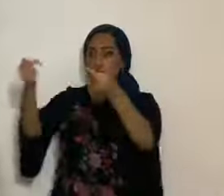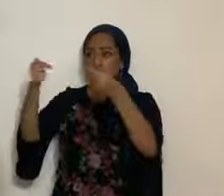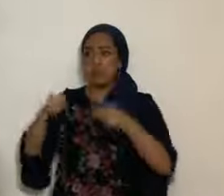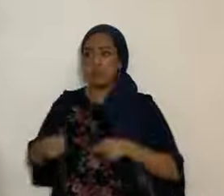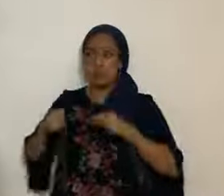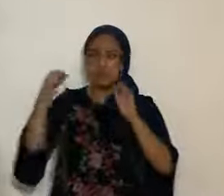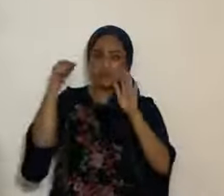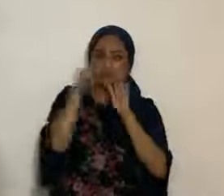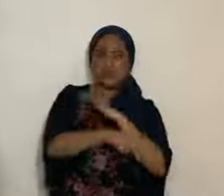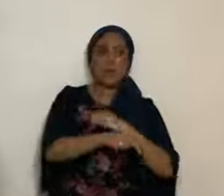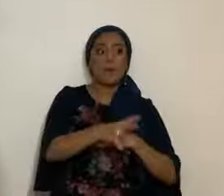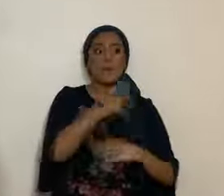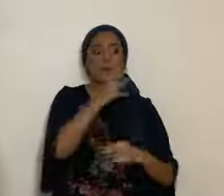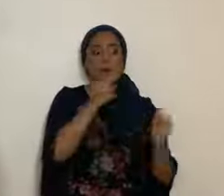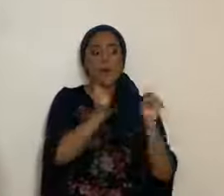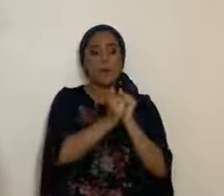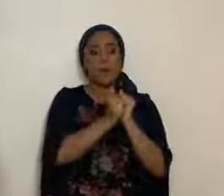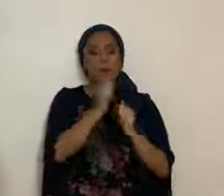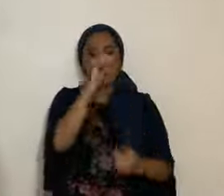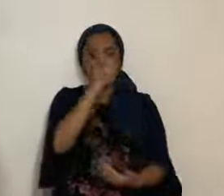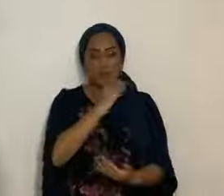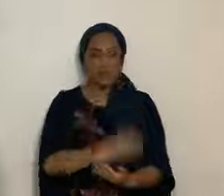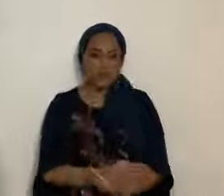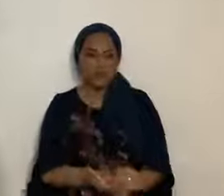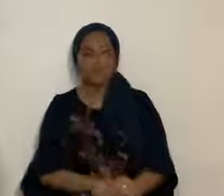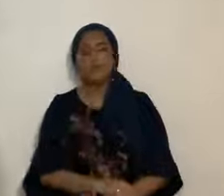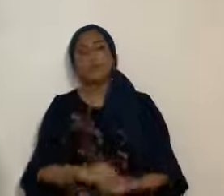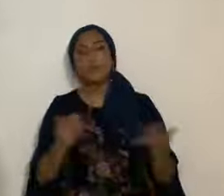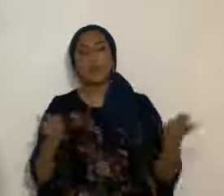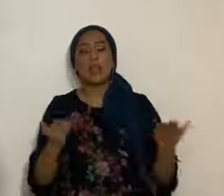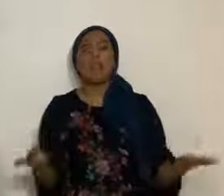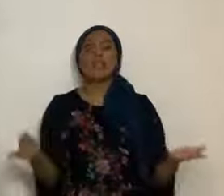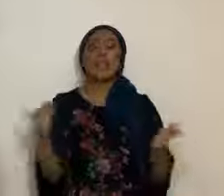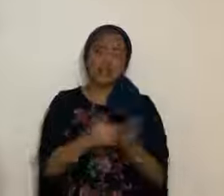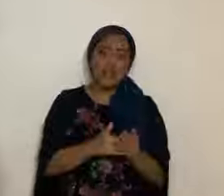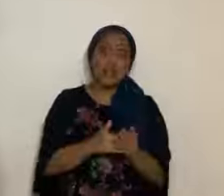la madre con los hijos. Y aquí de nueva cuenta nos